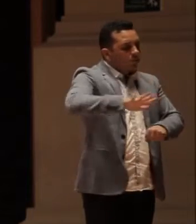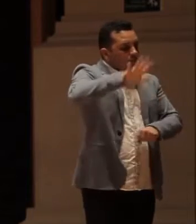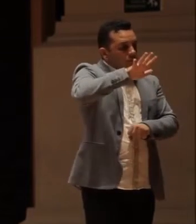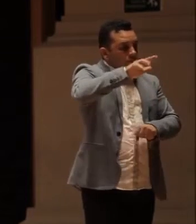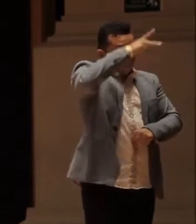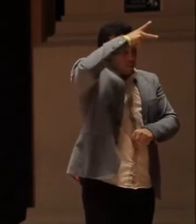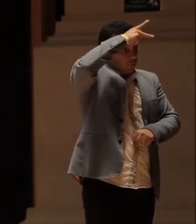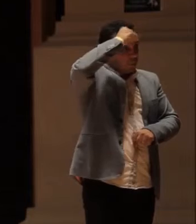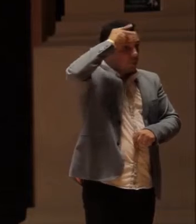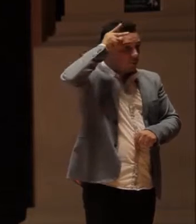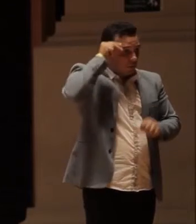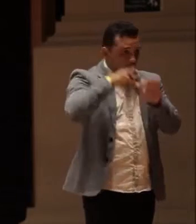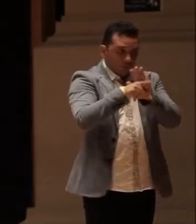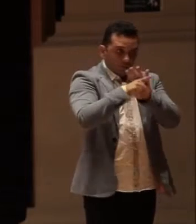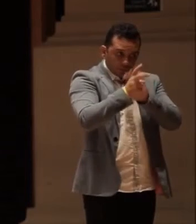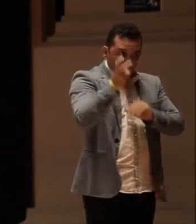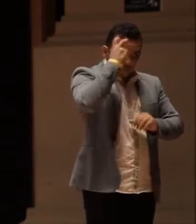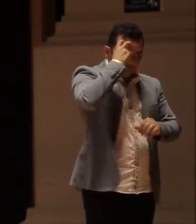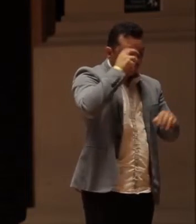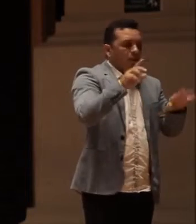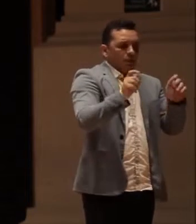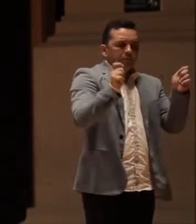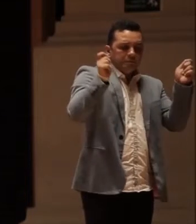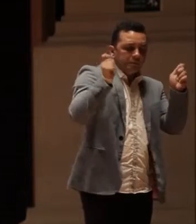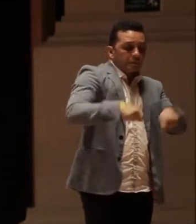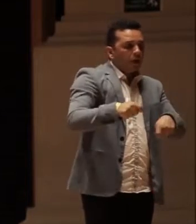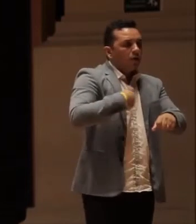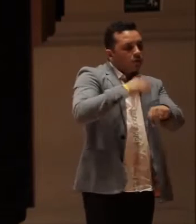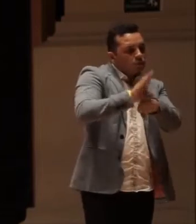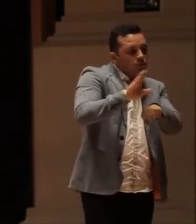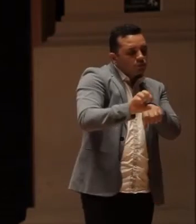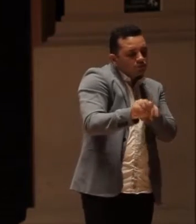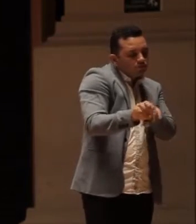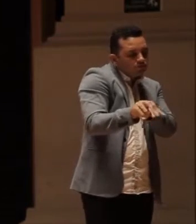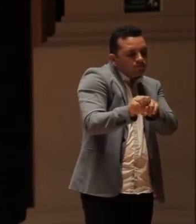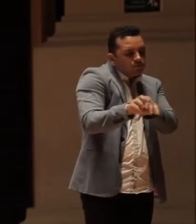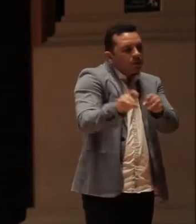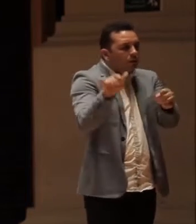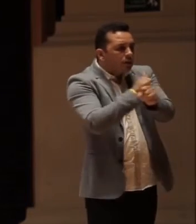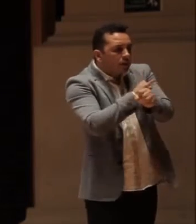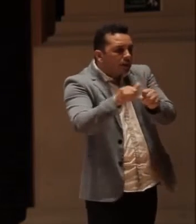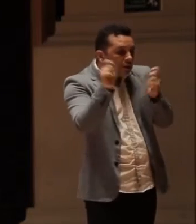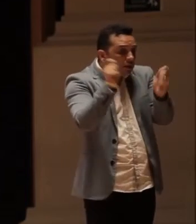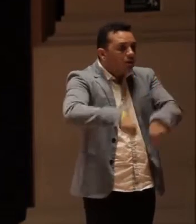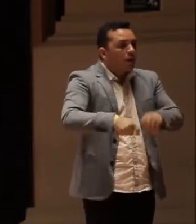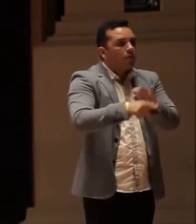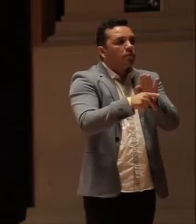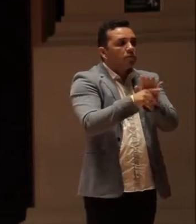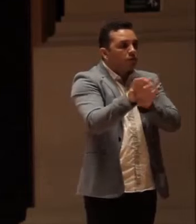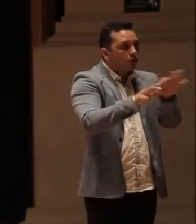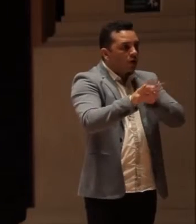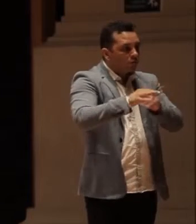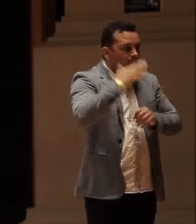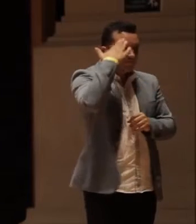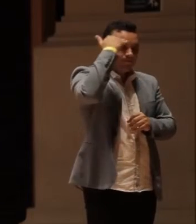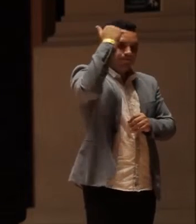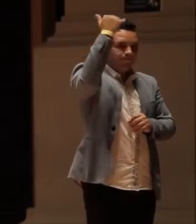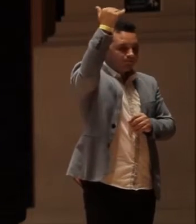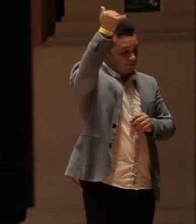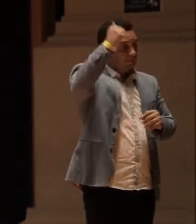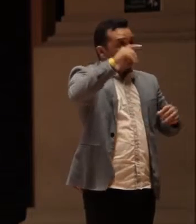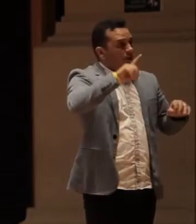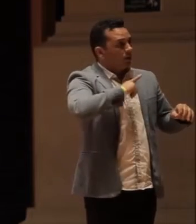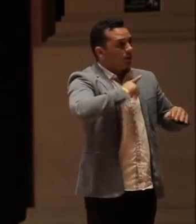capacitação é estratégica para o sucesso do sistema e tem todo o apoio do Ministério da Cultura.